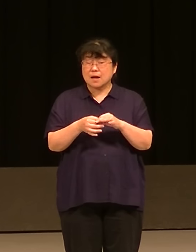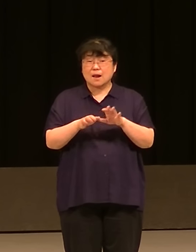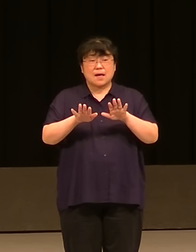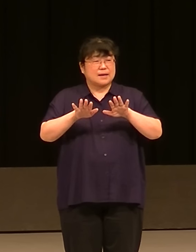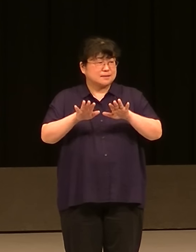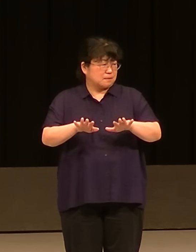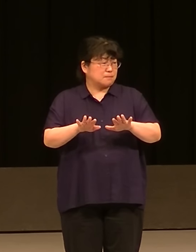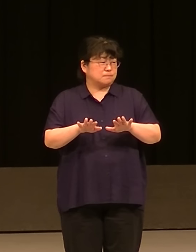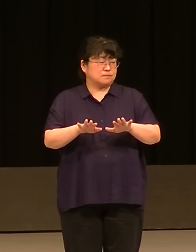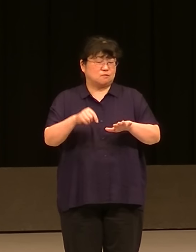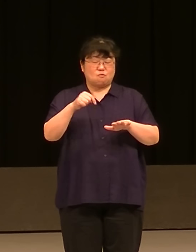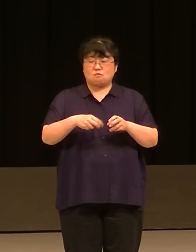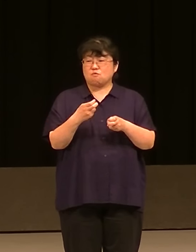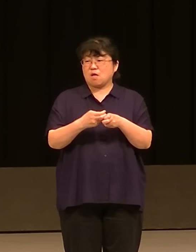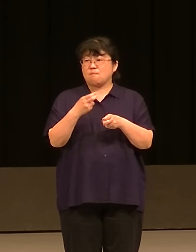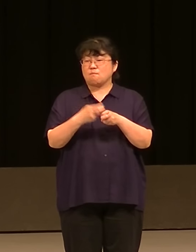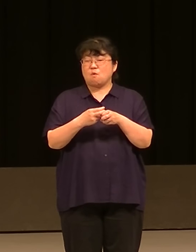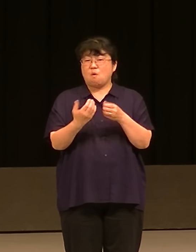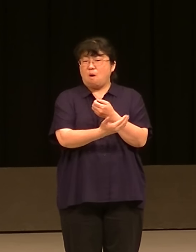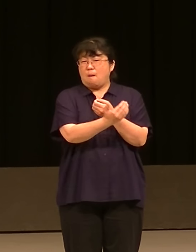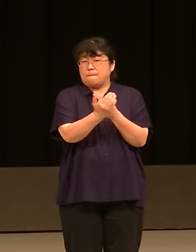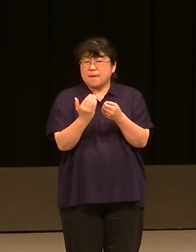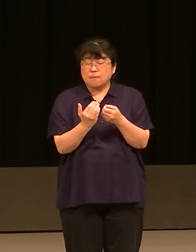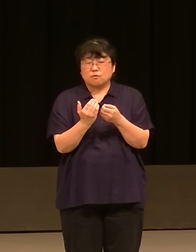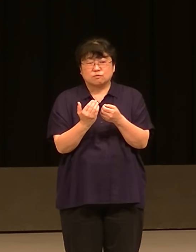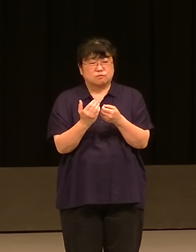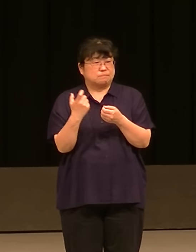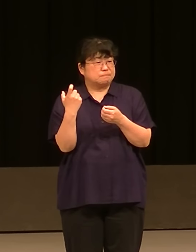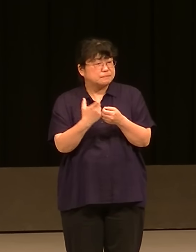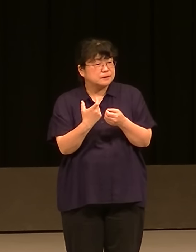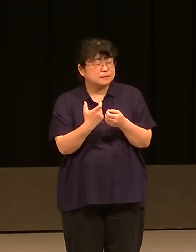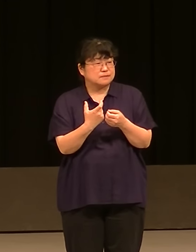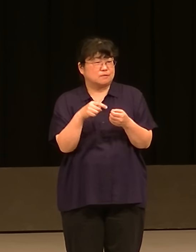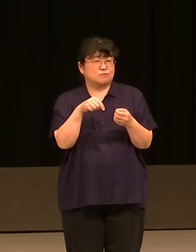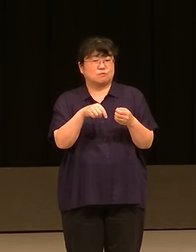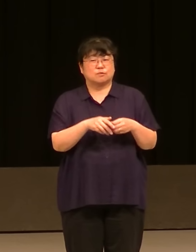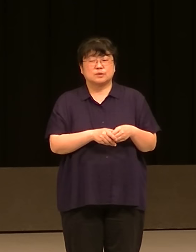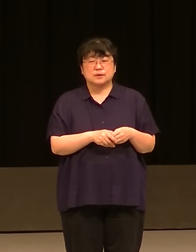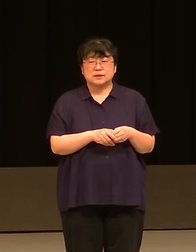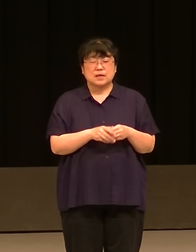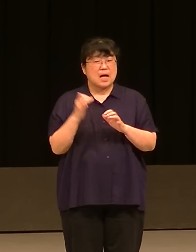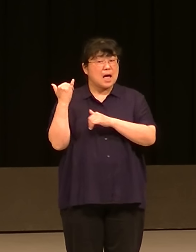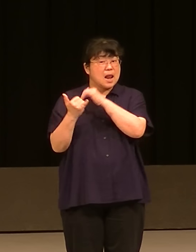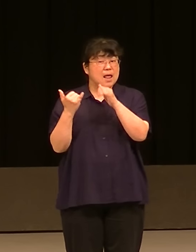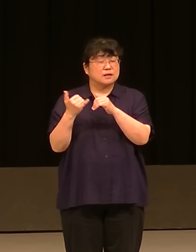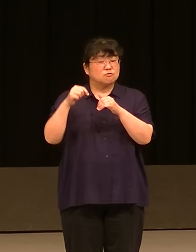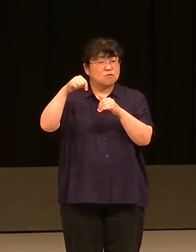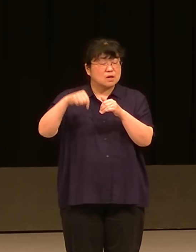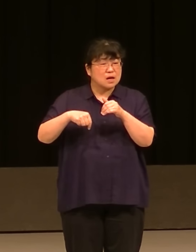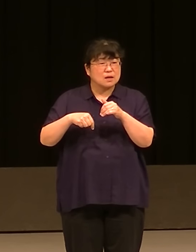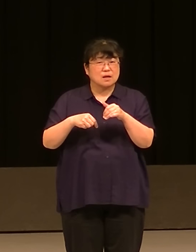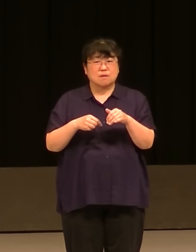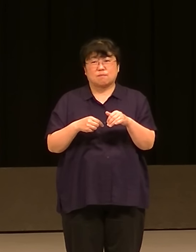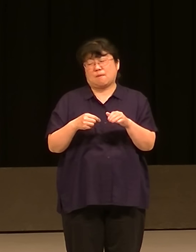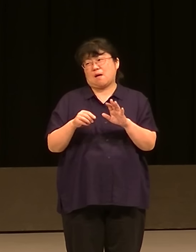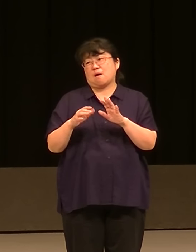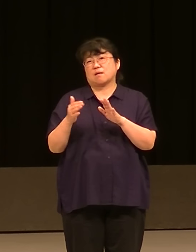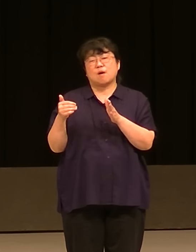そ、この憲法を守り抜く、ことが、歴史上これまでこれほどなかった